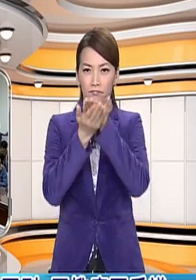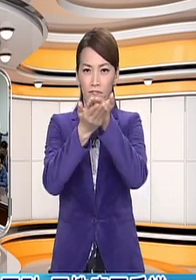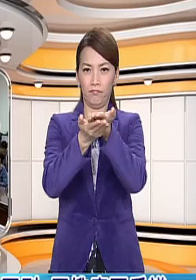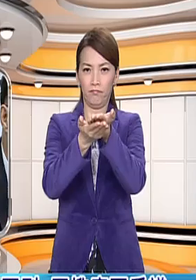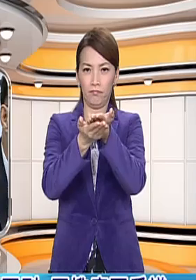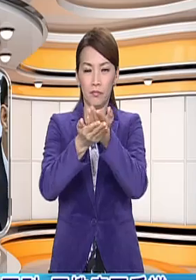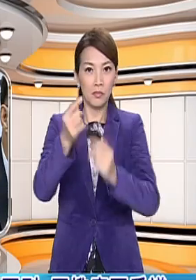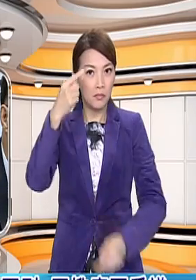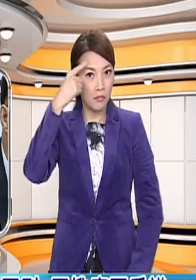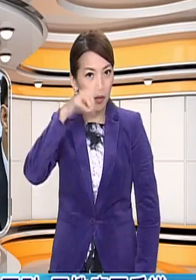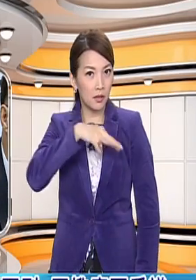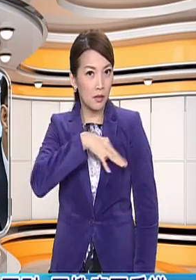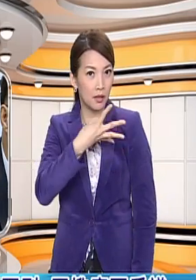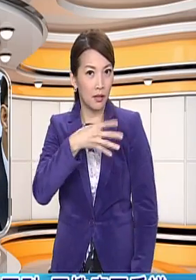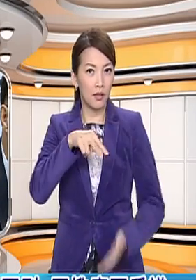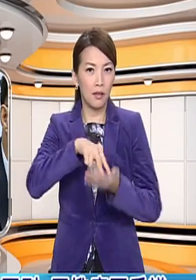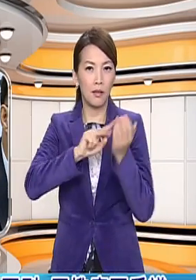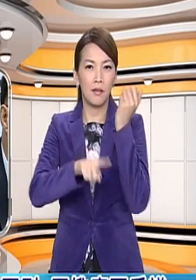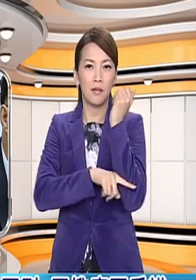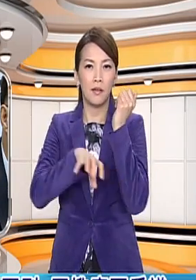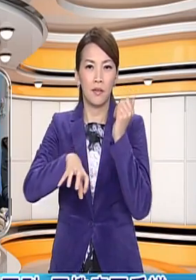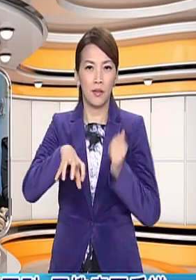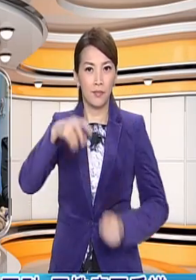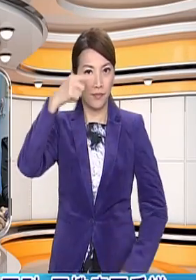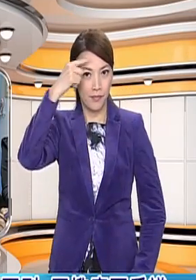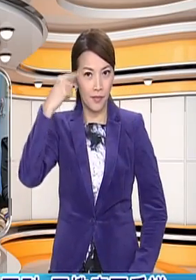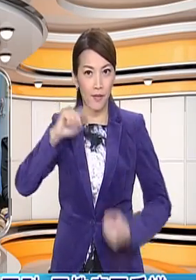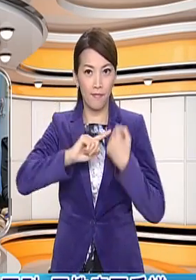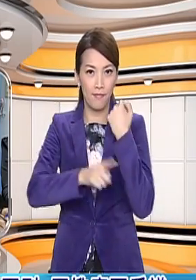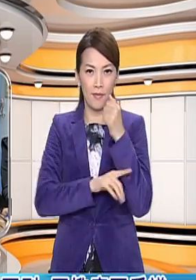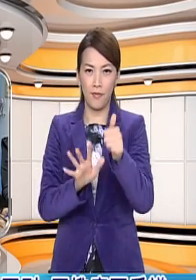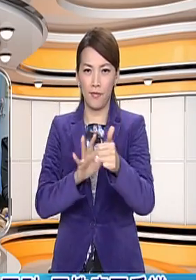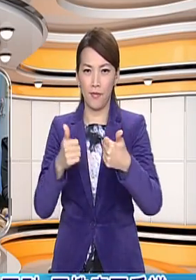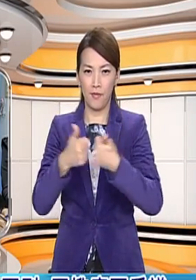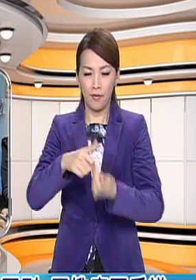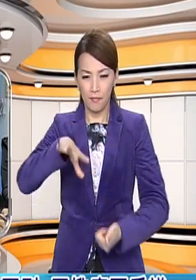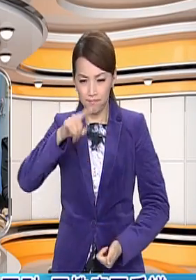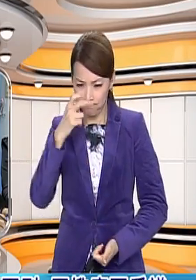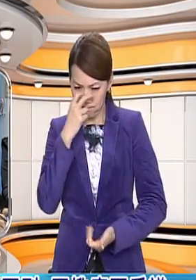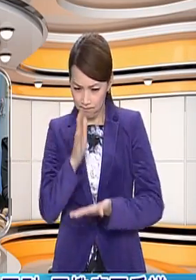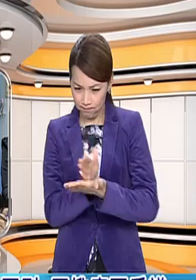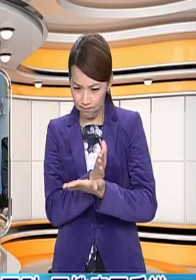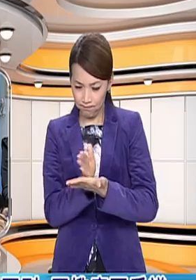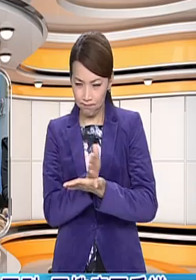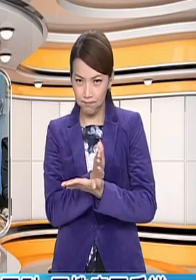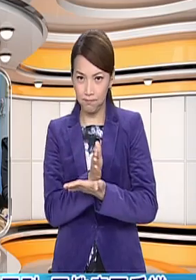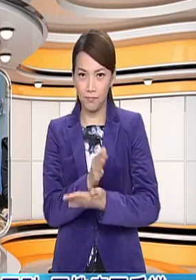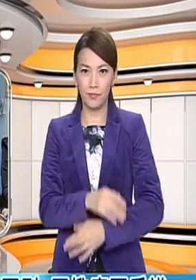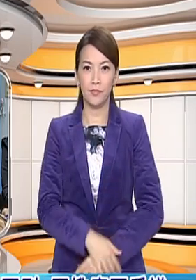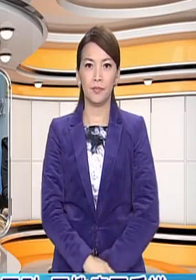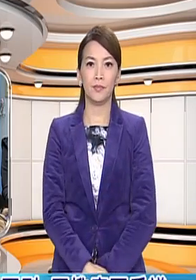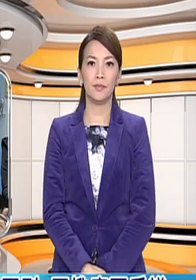死刑。立法院司法委员会周四将要初审这项提